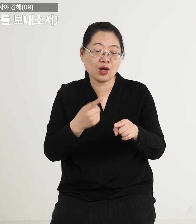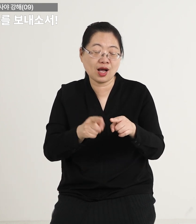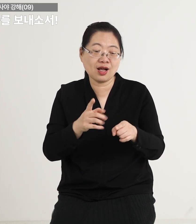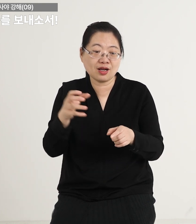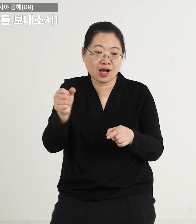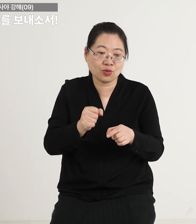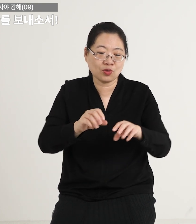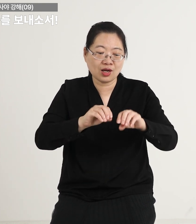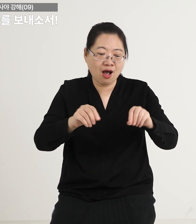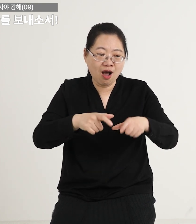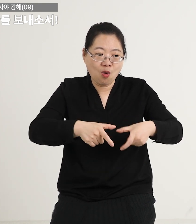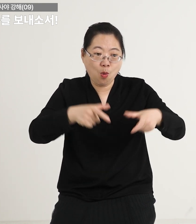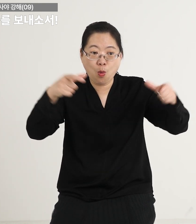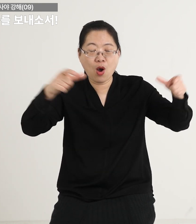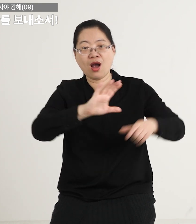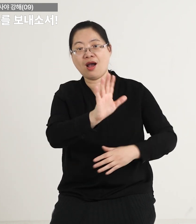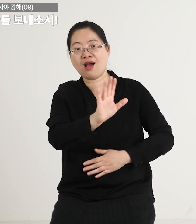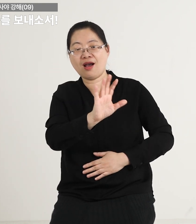일이 아니고